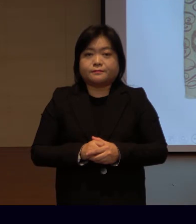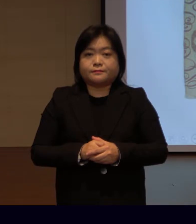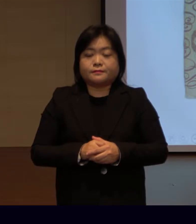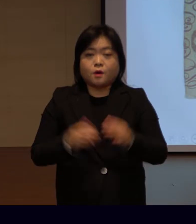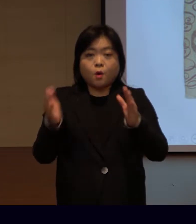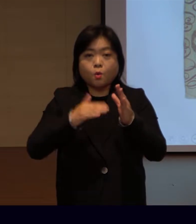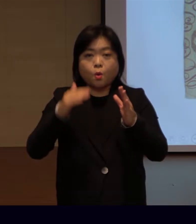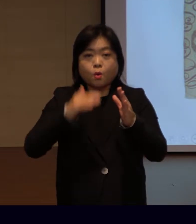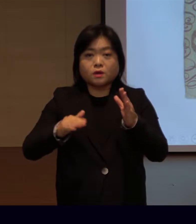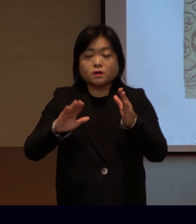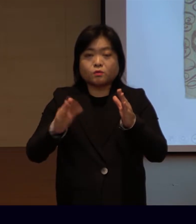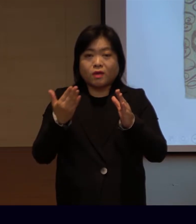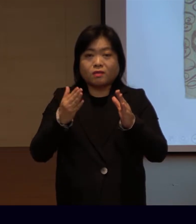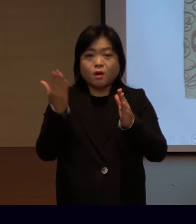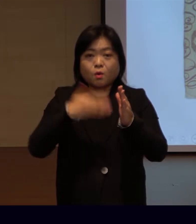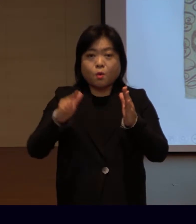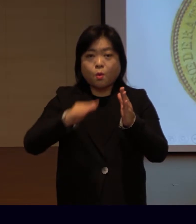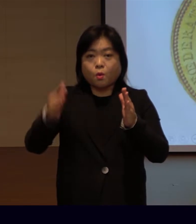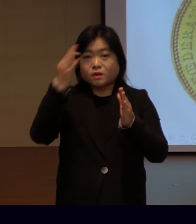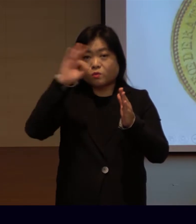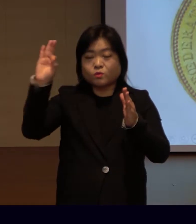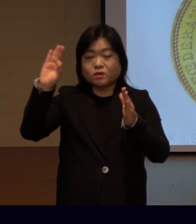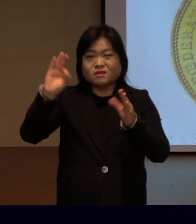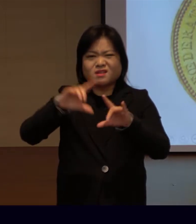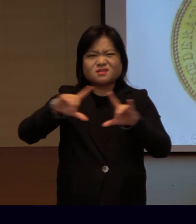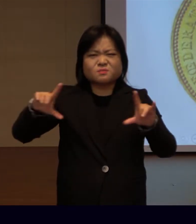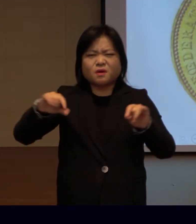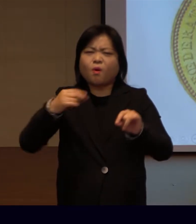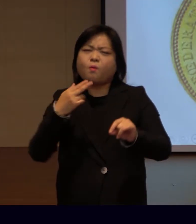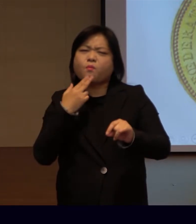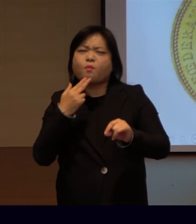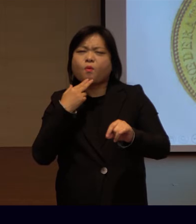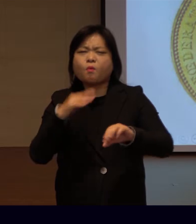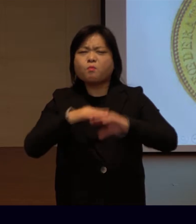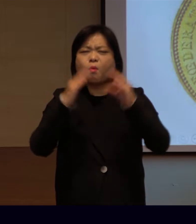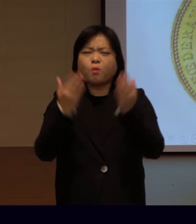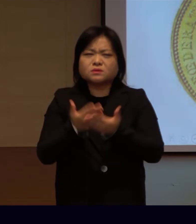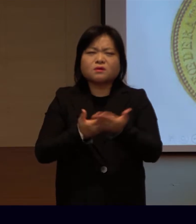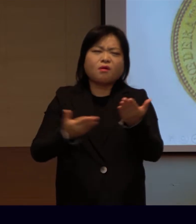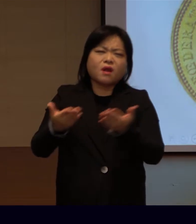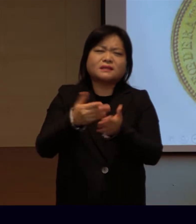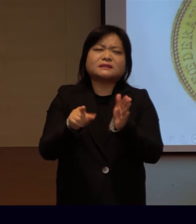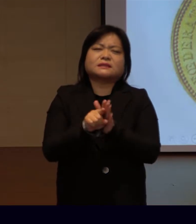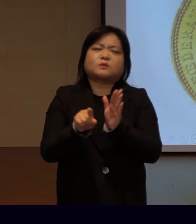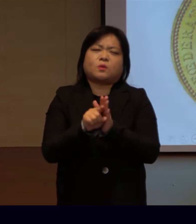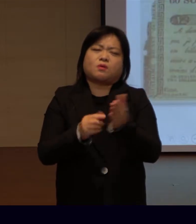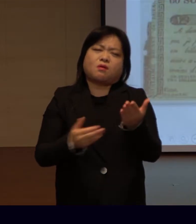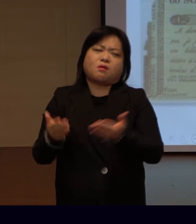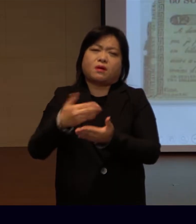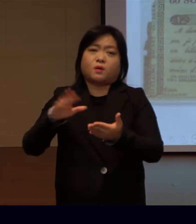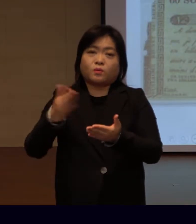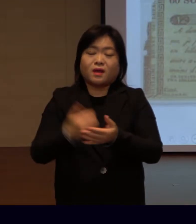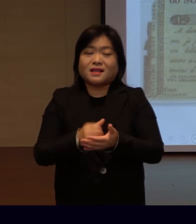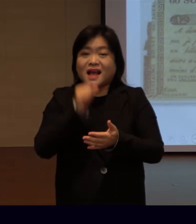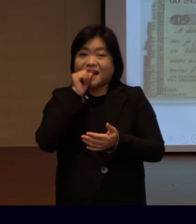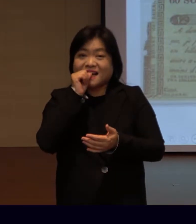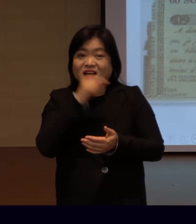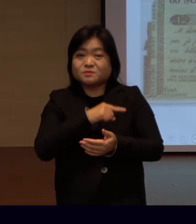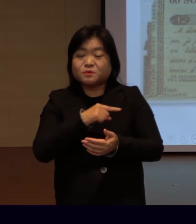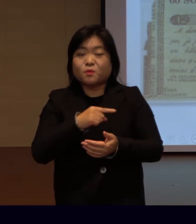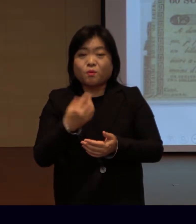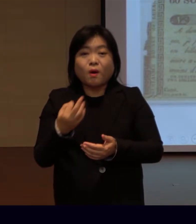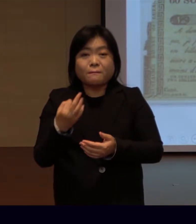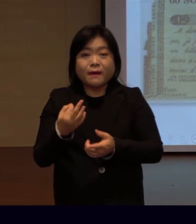공인된 지폐는 없고 모든 것은 신용 거래로 이어졌던 그런 시기죠. 이건 이제 금속 화폐입니다.